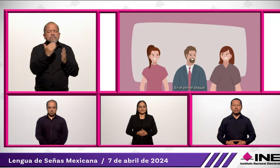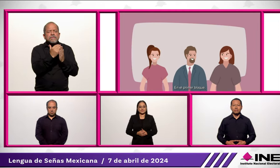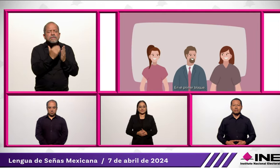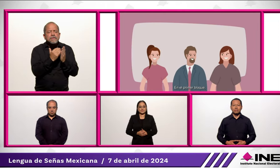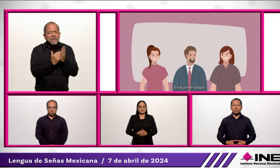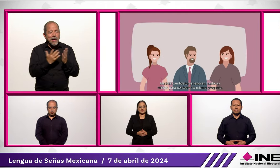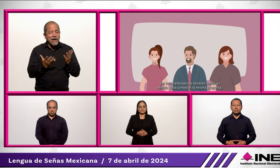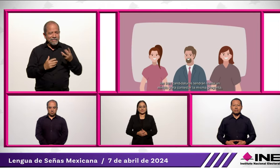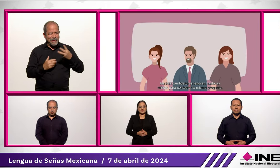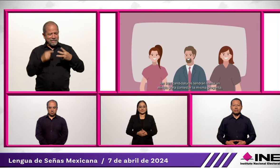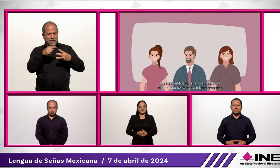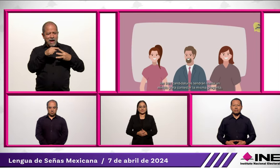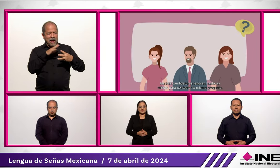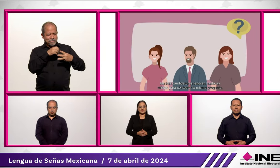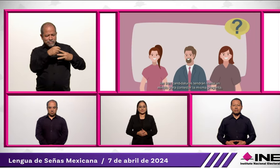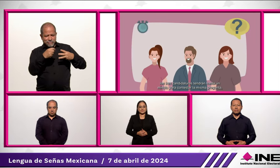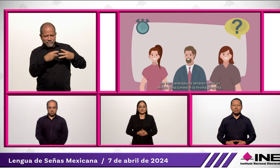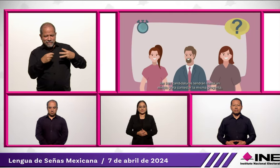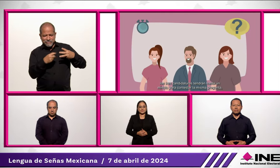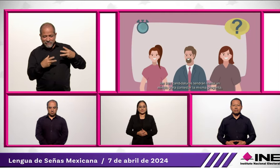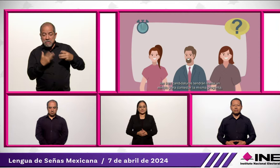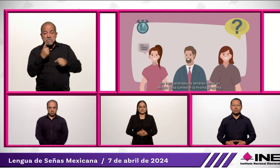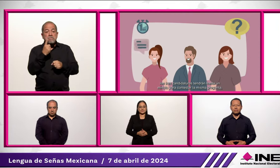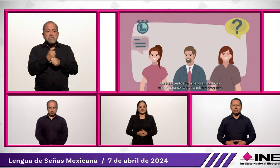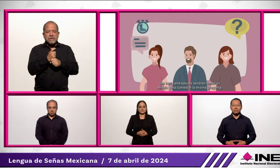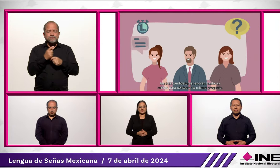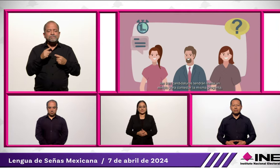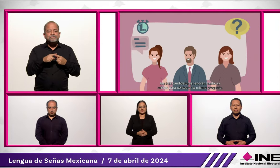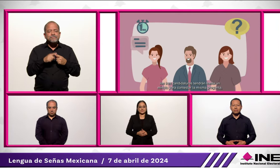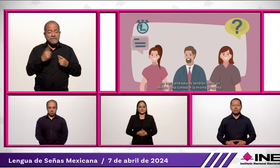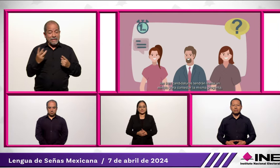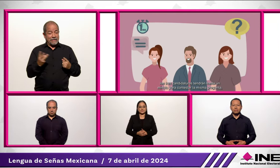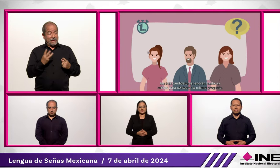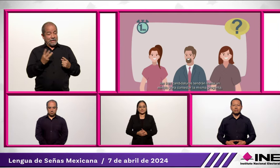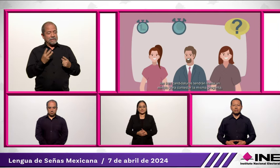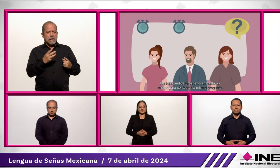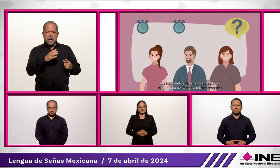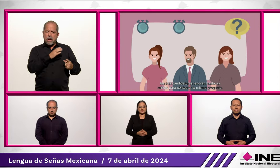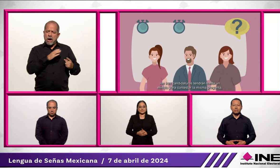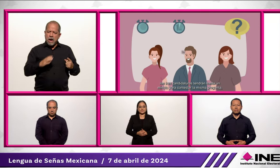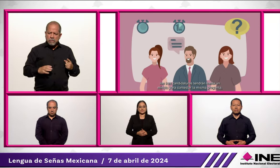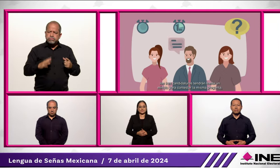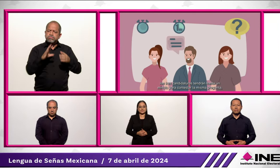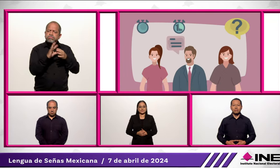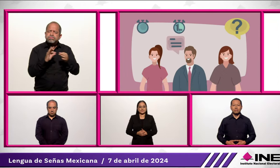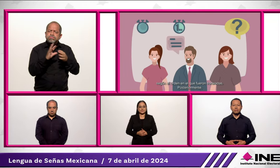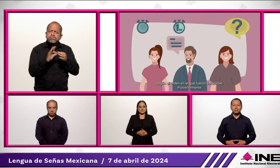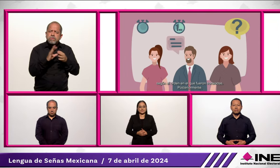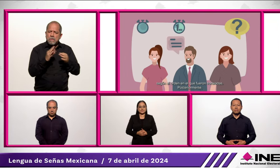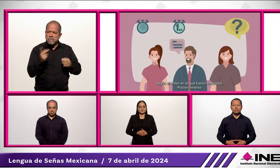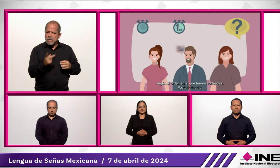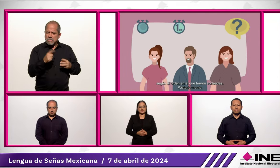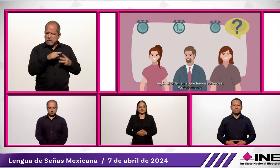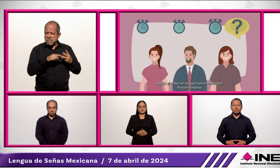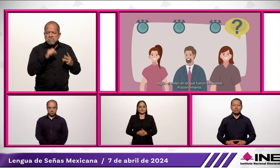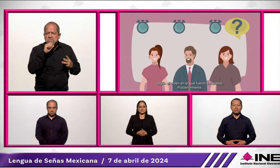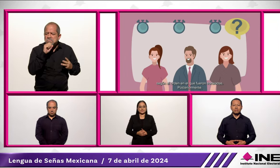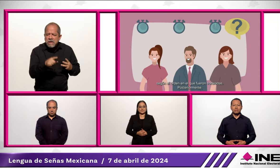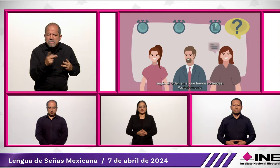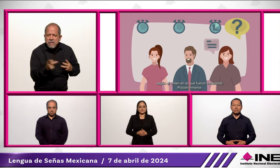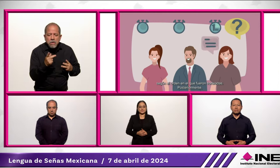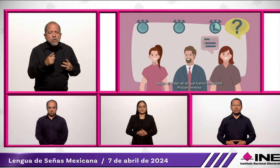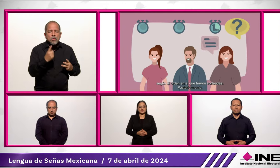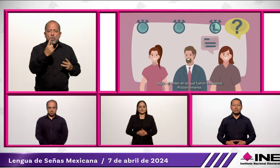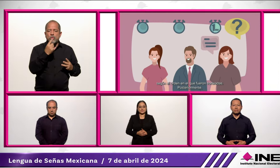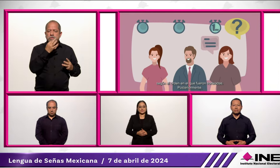el primer bloque, las tres candidaturas tendrán hasta un minuto para contestar la misma pregunta, según el orden en el